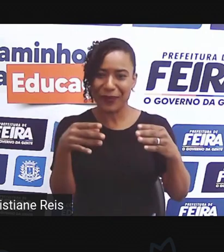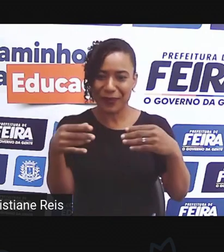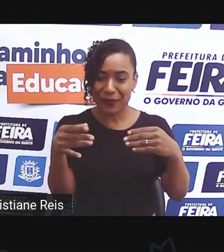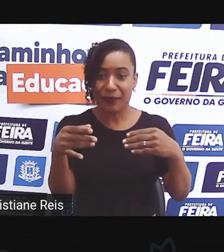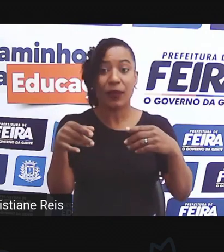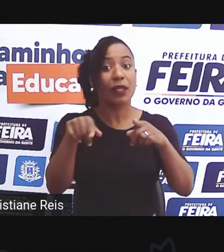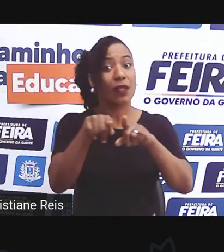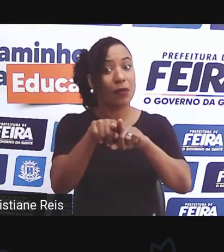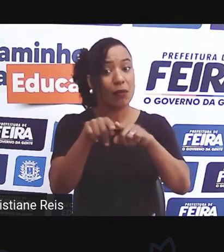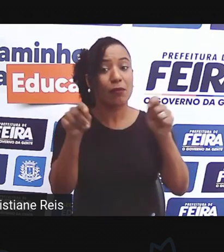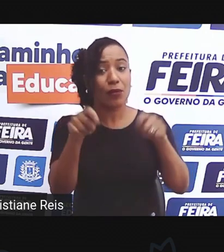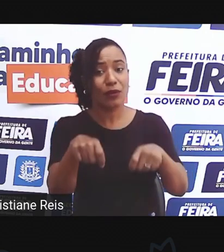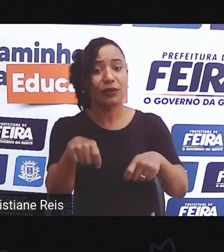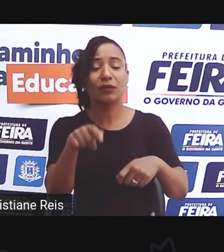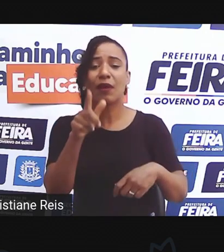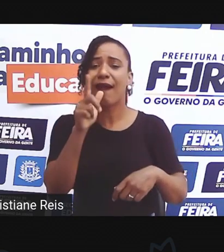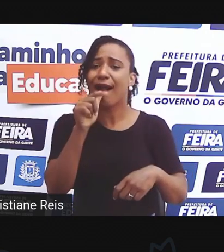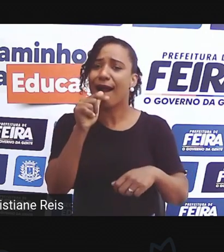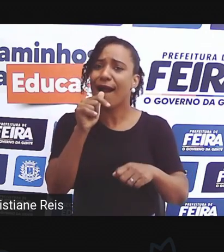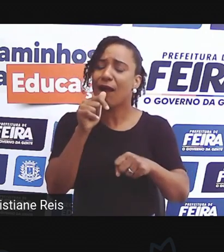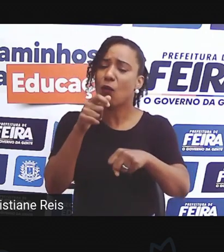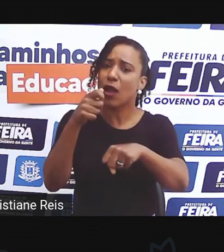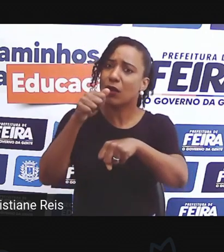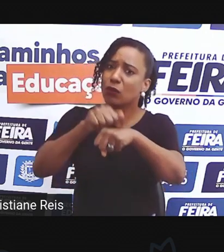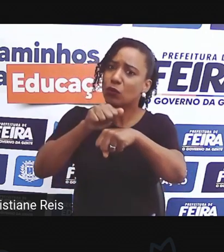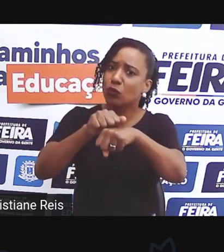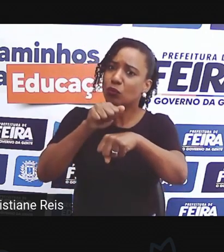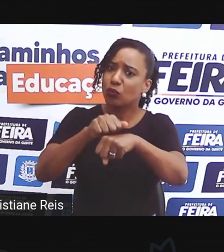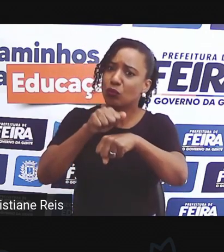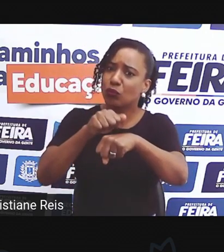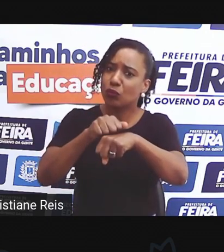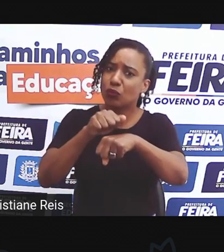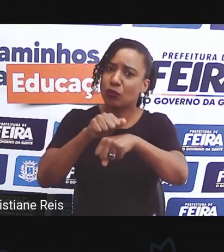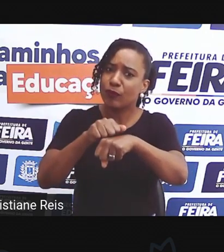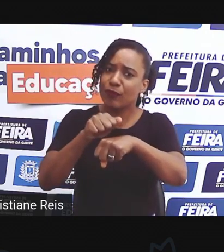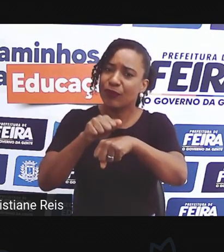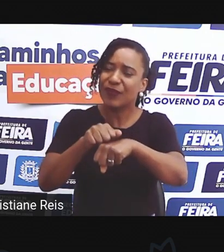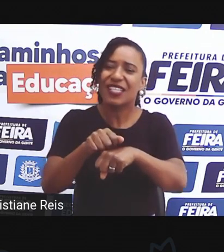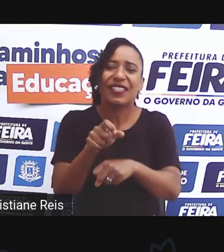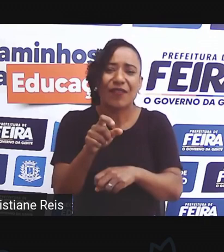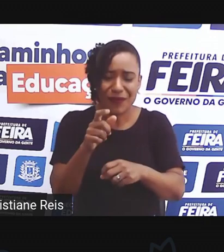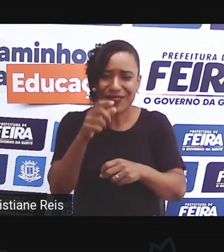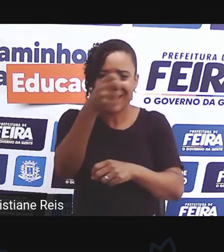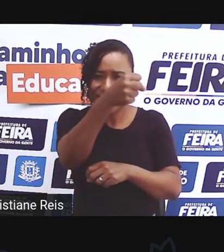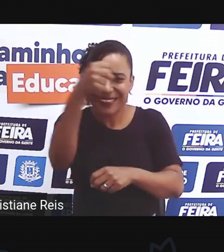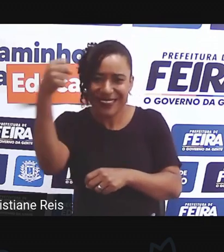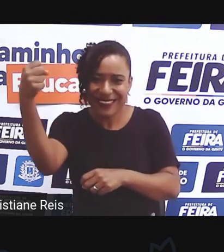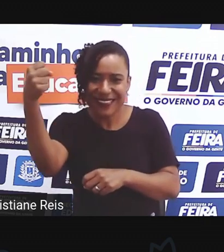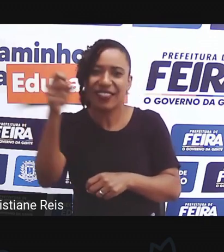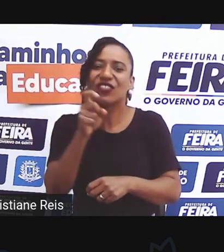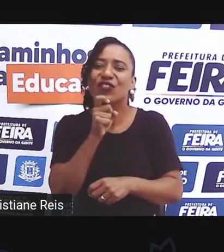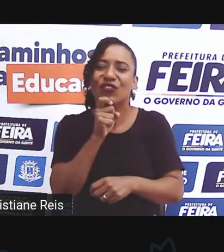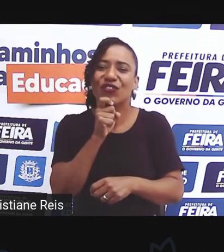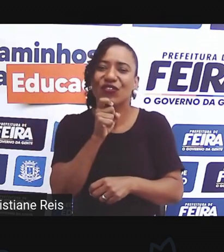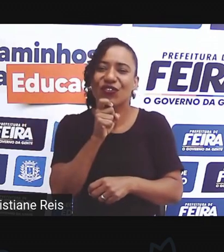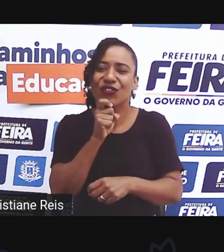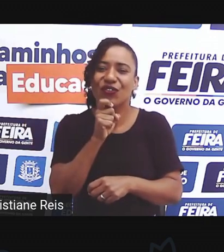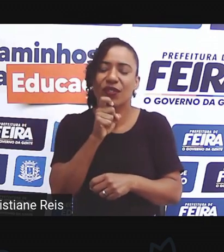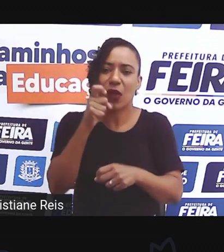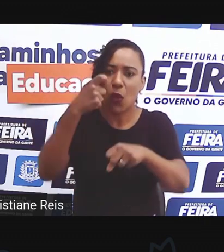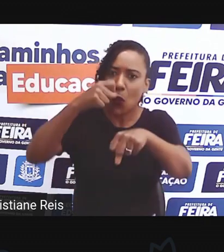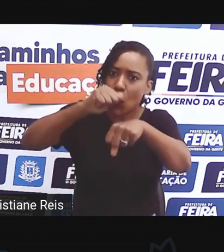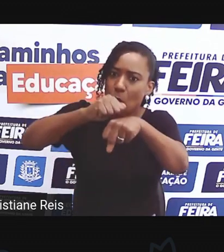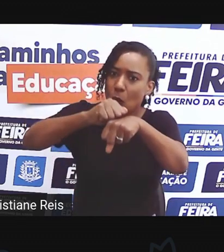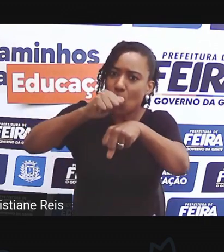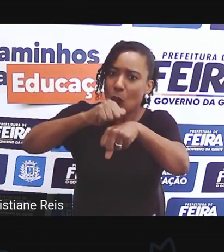E a gente também consegue encontrar água sólida. Quando a gente coloca na geladeira e vira gelo. E por que que a água,